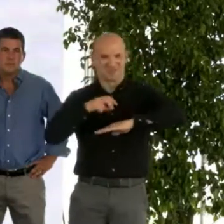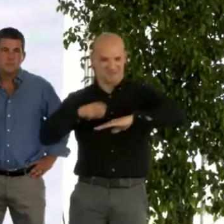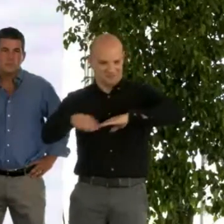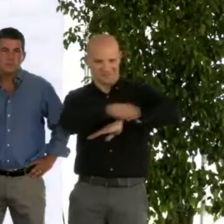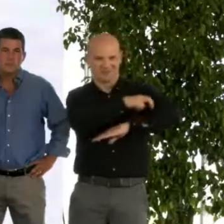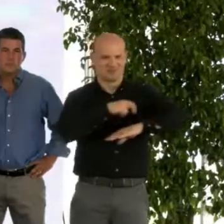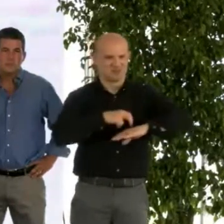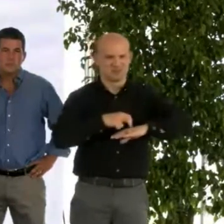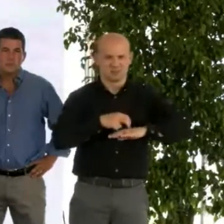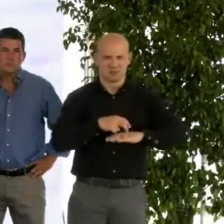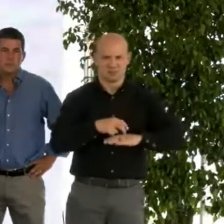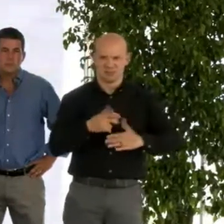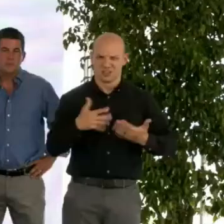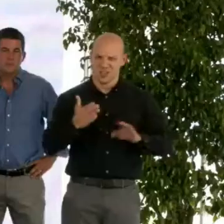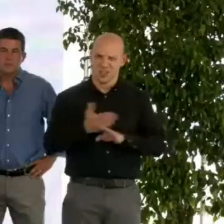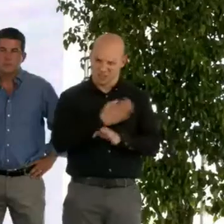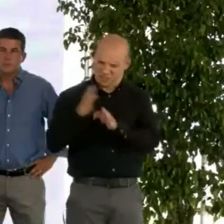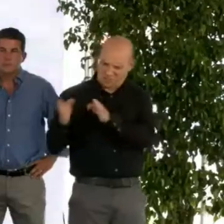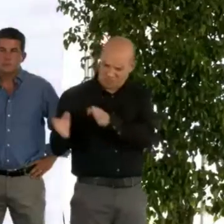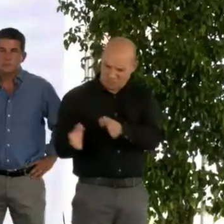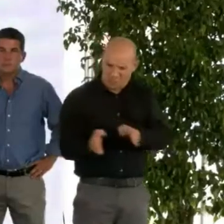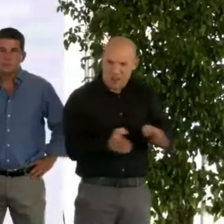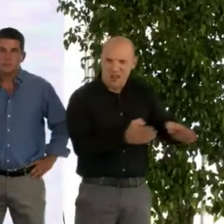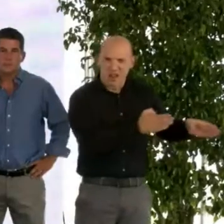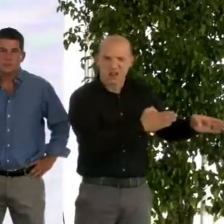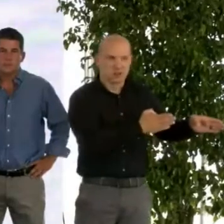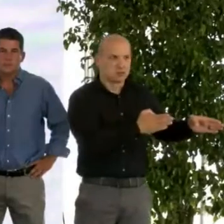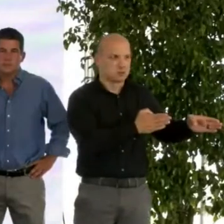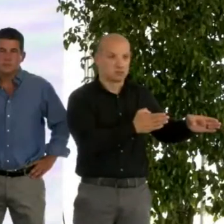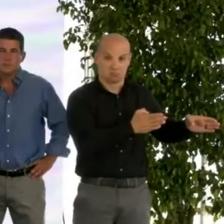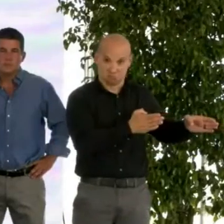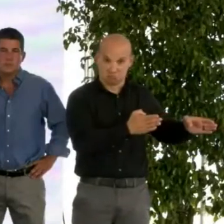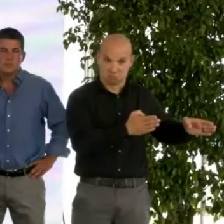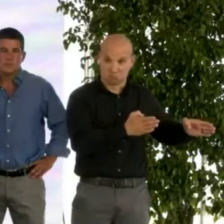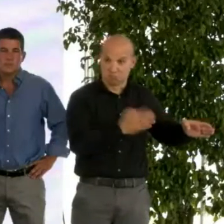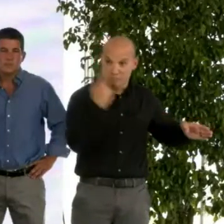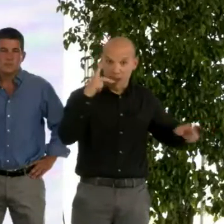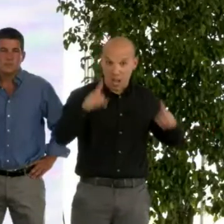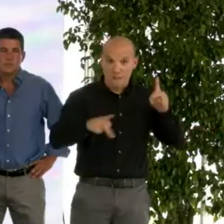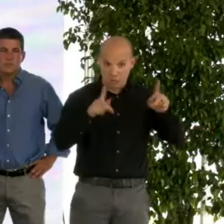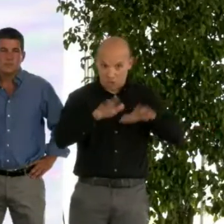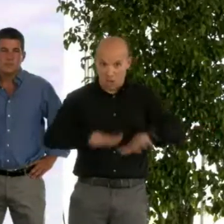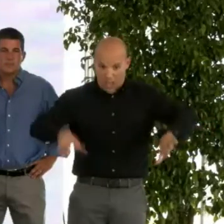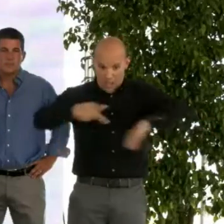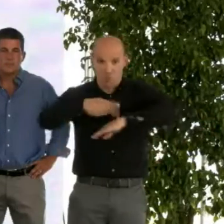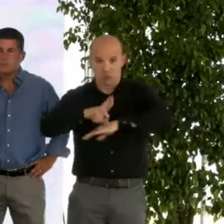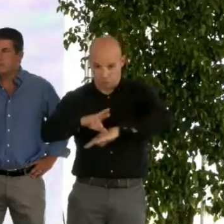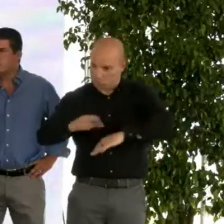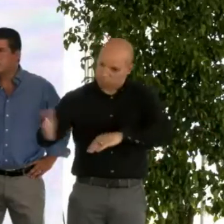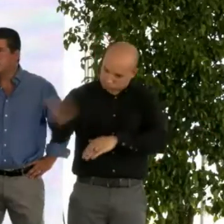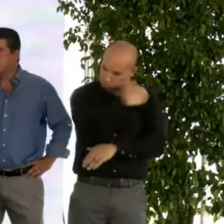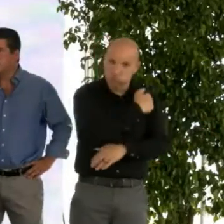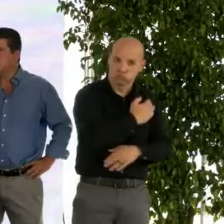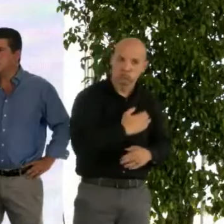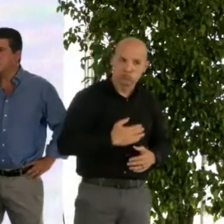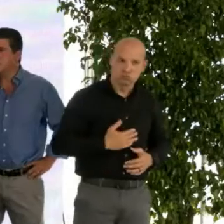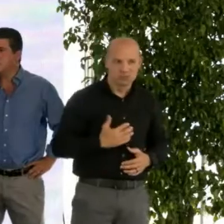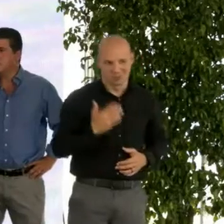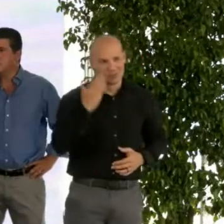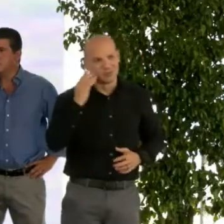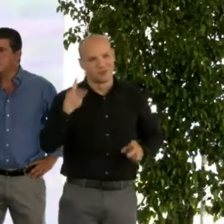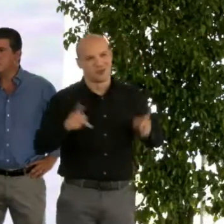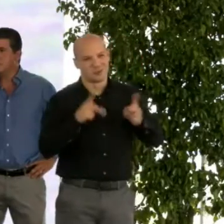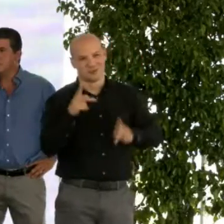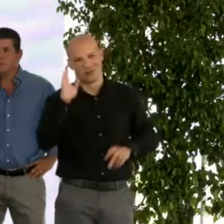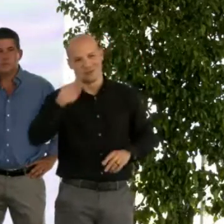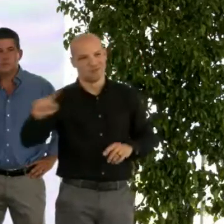pensado. Está abierto para los locales. No me cabe la menor duda, conociendo nuestra gente, que van a venir